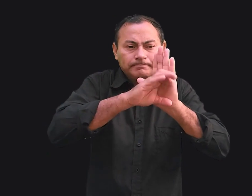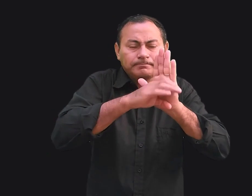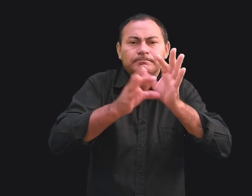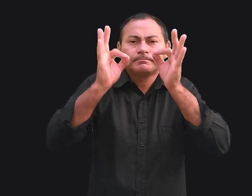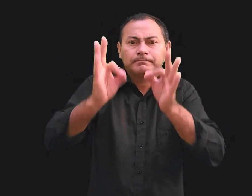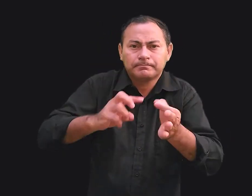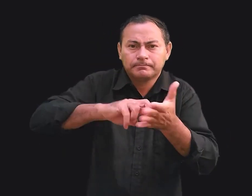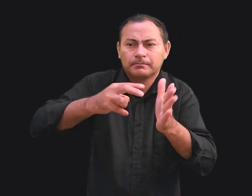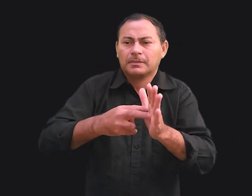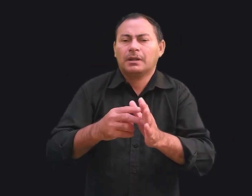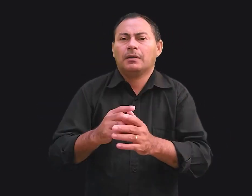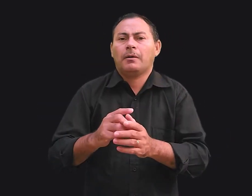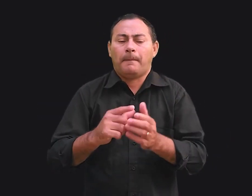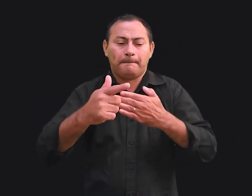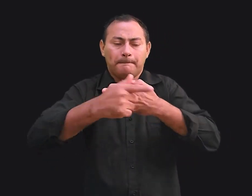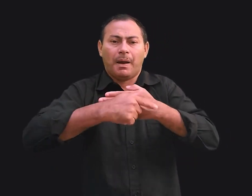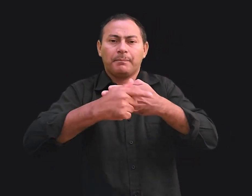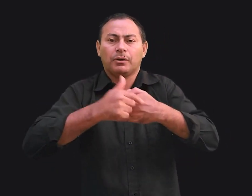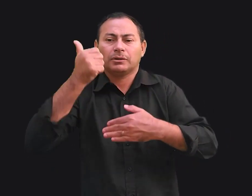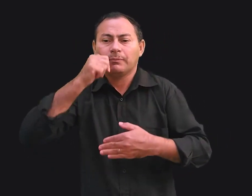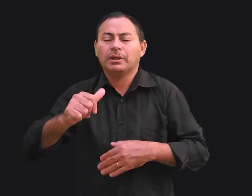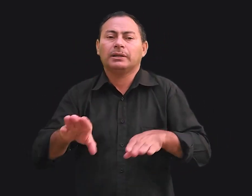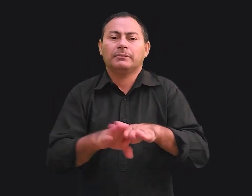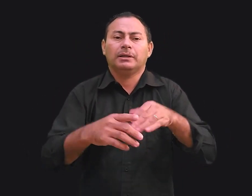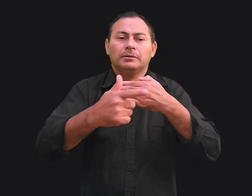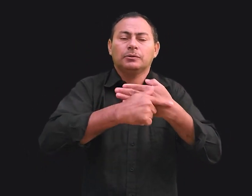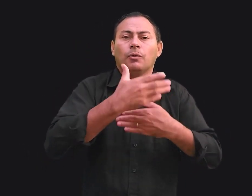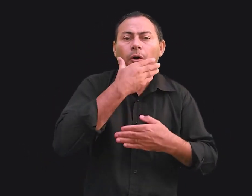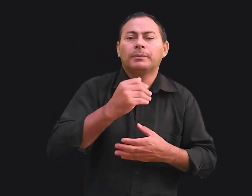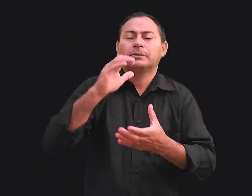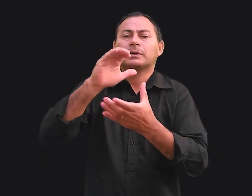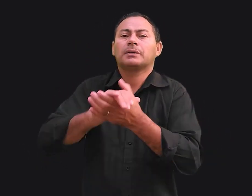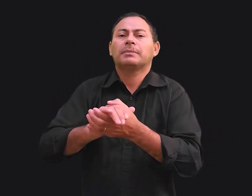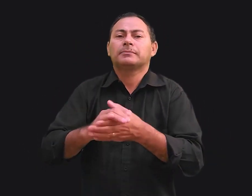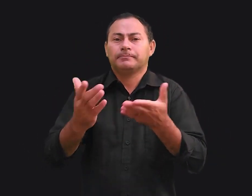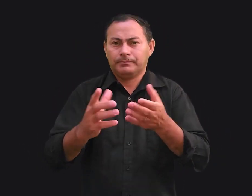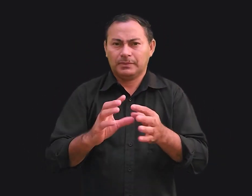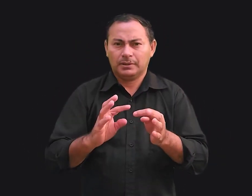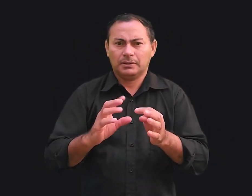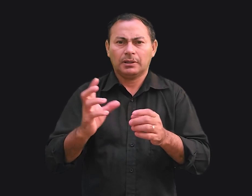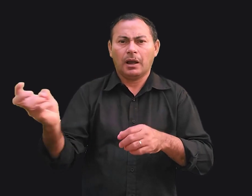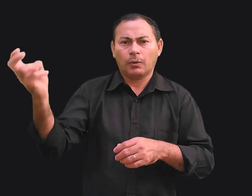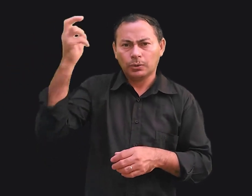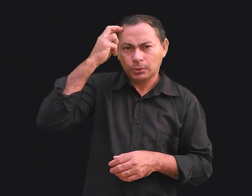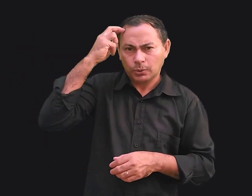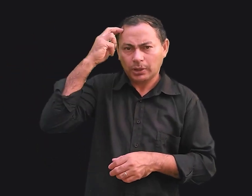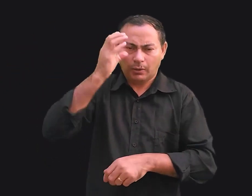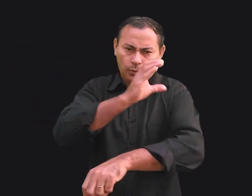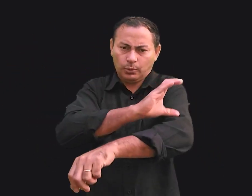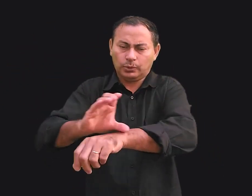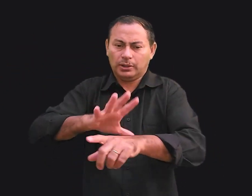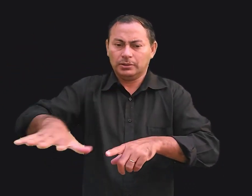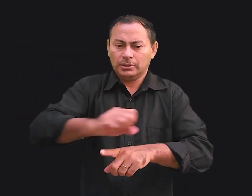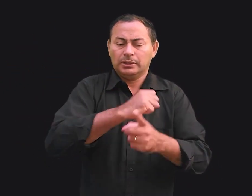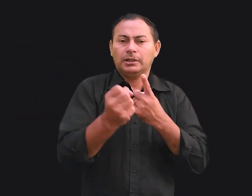e definições sobre os papéis da mulher e do homem no casamento? Da cultura da nossa sociedade ou da Bíblia,